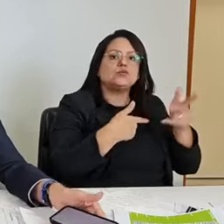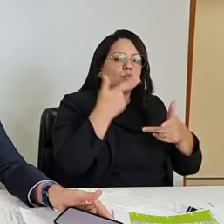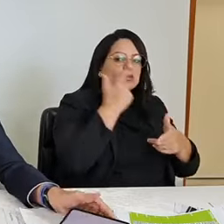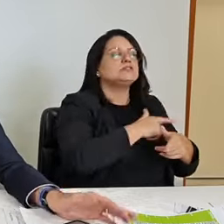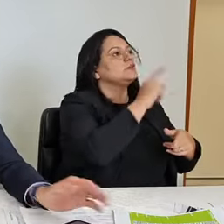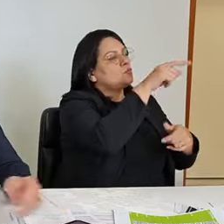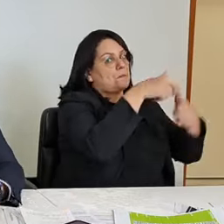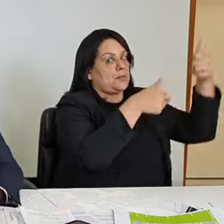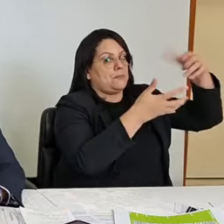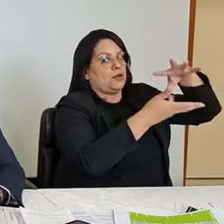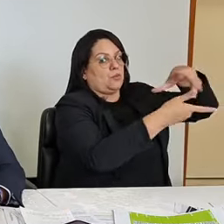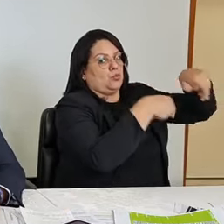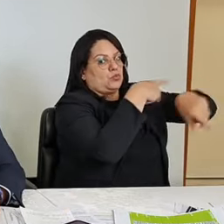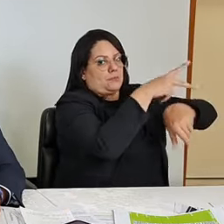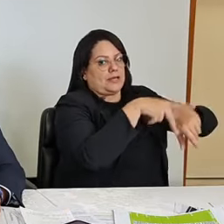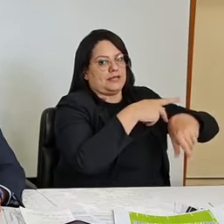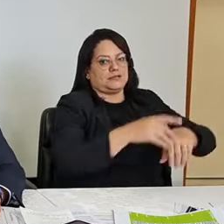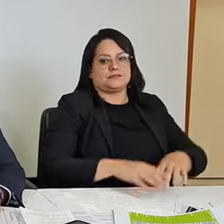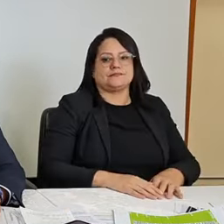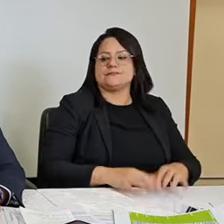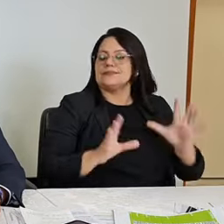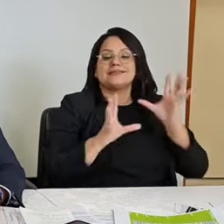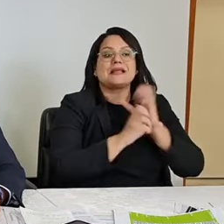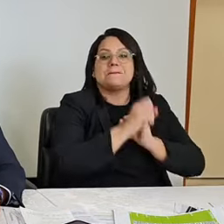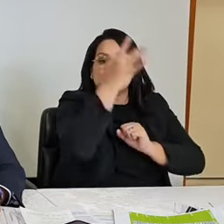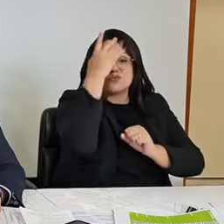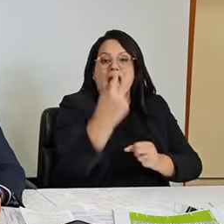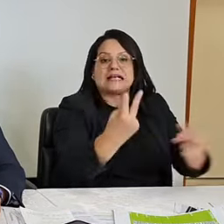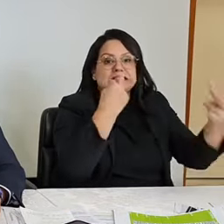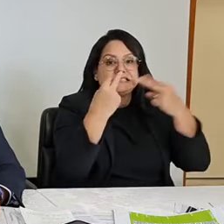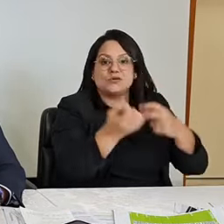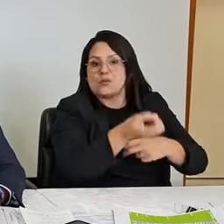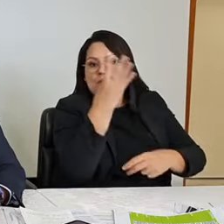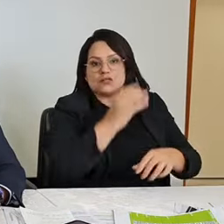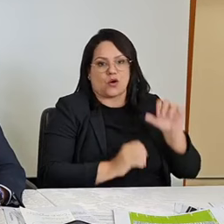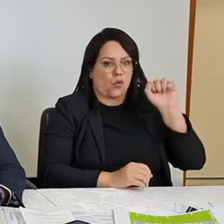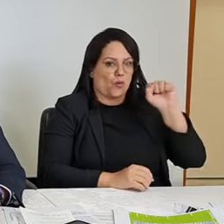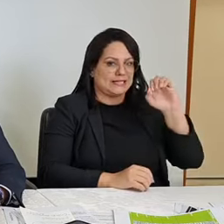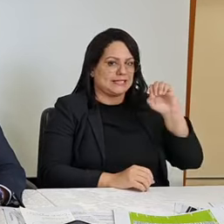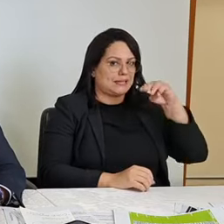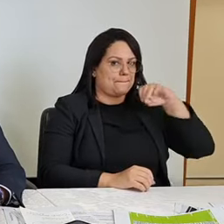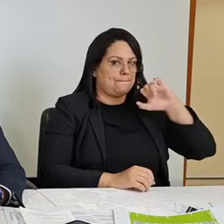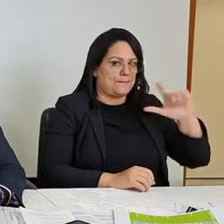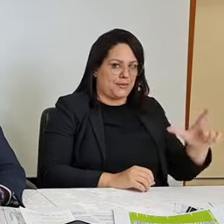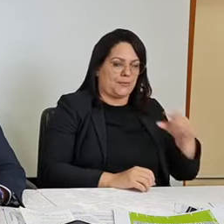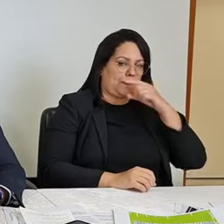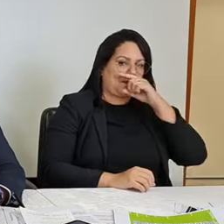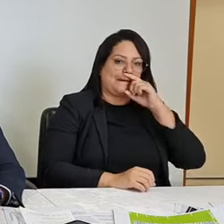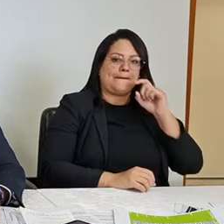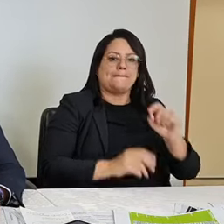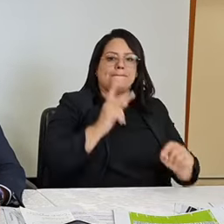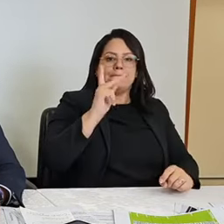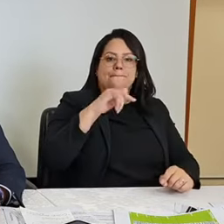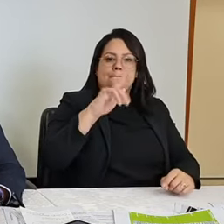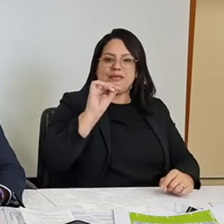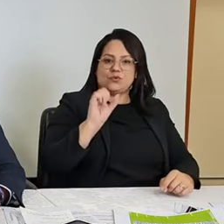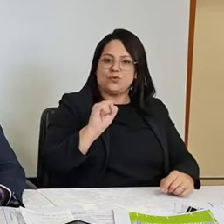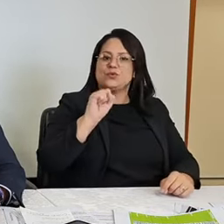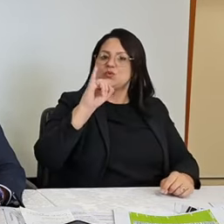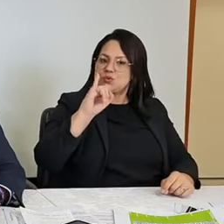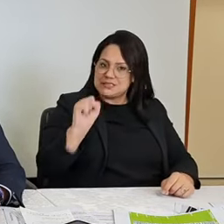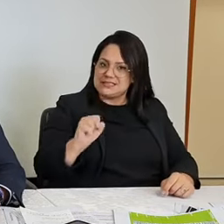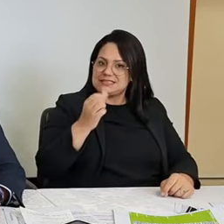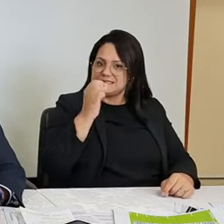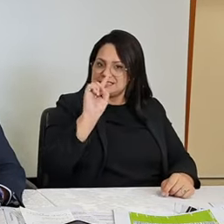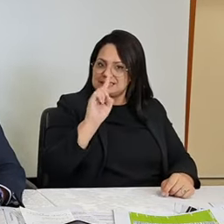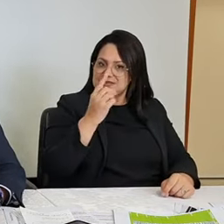primeiro mundo. Facebook, YouTube, Instagram nosso, 80 mil. Pingo nos vídeos, Jovem Pan News, exatamente o dobro, 160